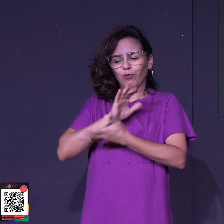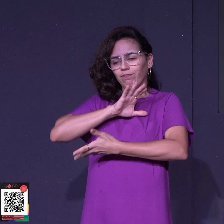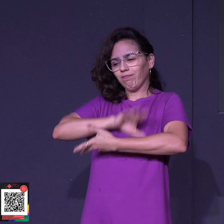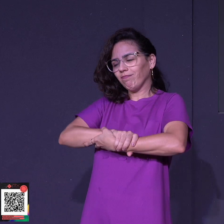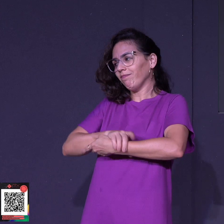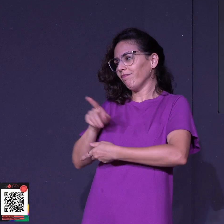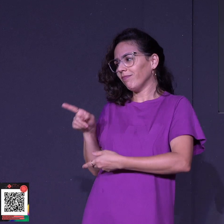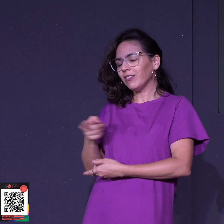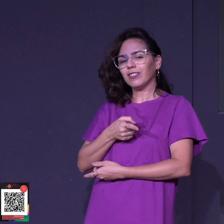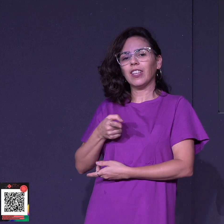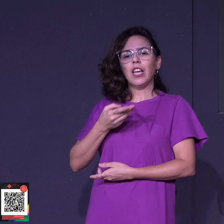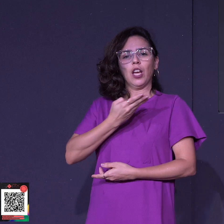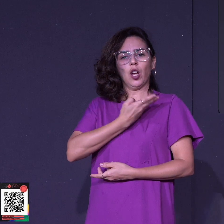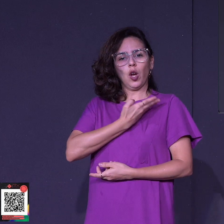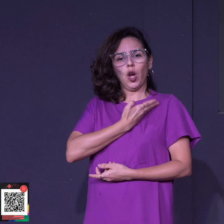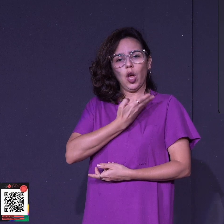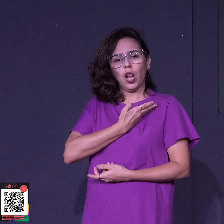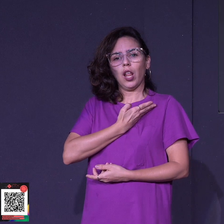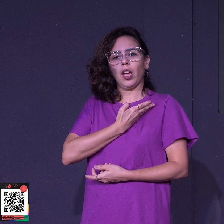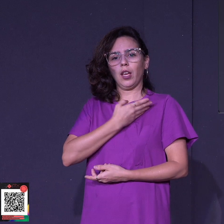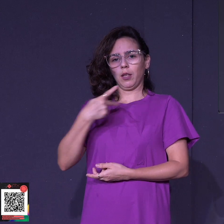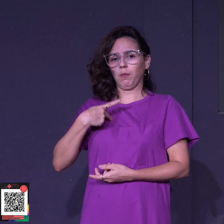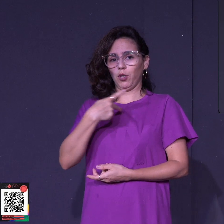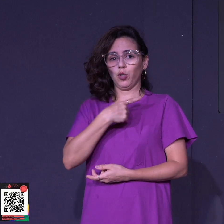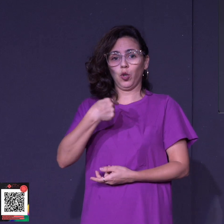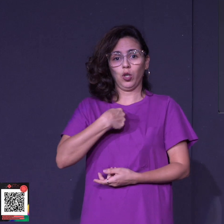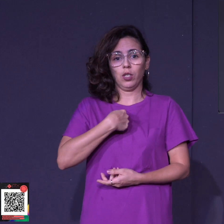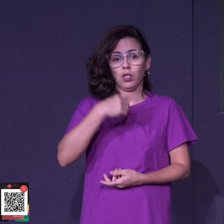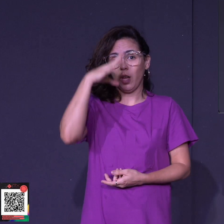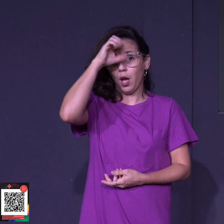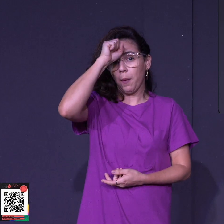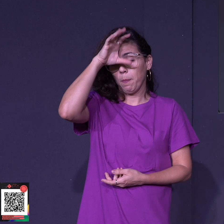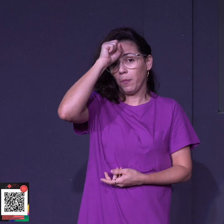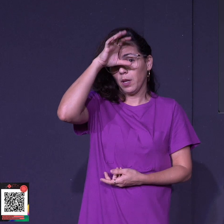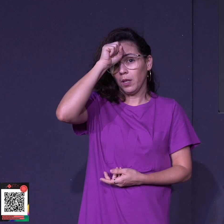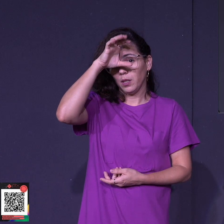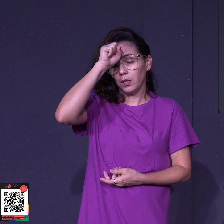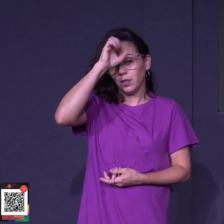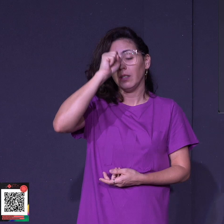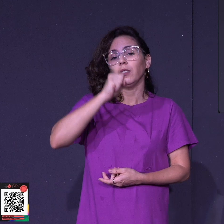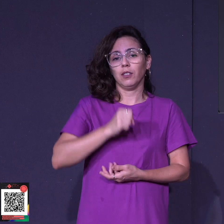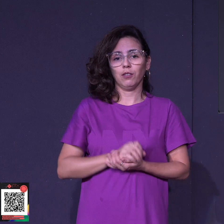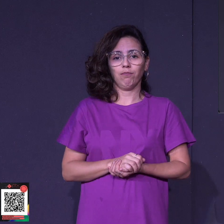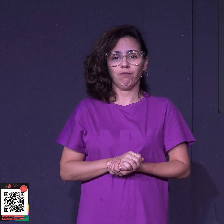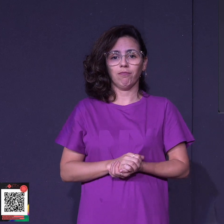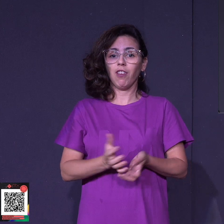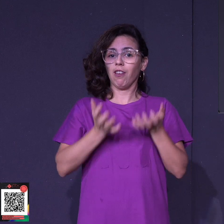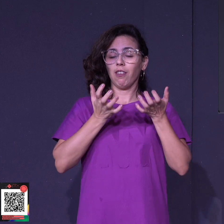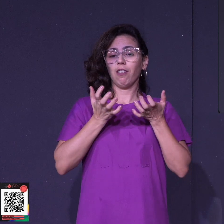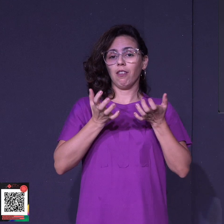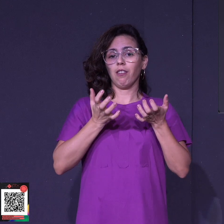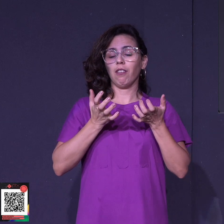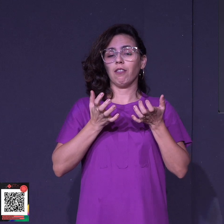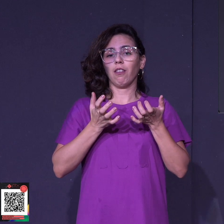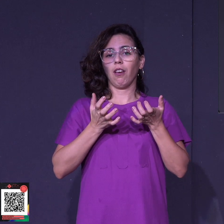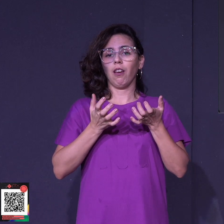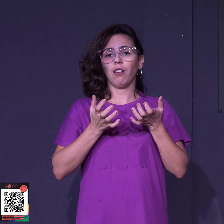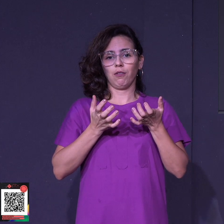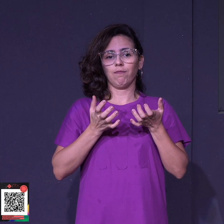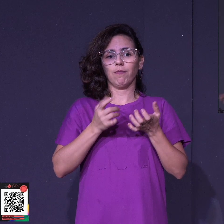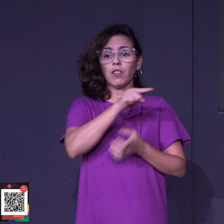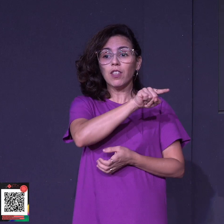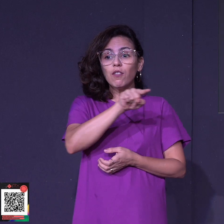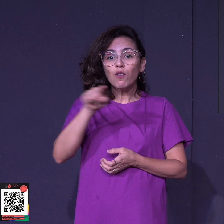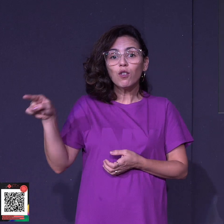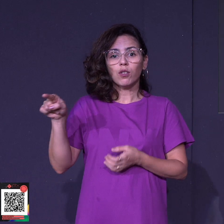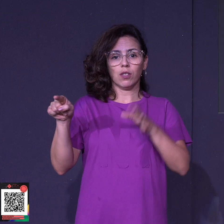aprendido isso. Graças a Deus, quero cristalizar esse ensinamento logo cedo na caminhada. Tem